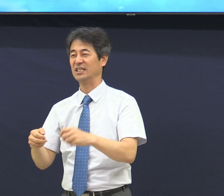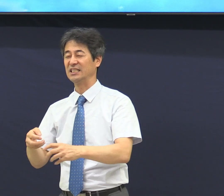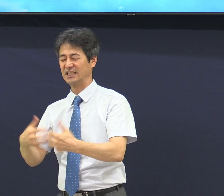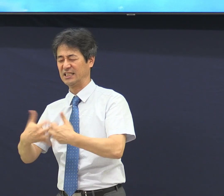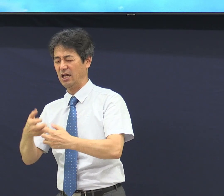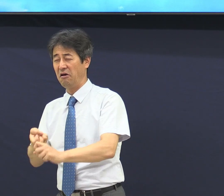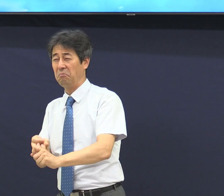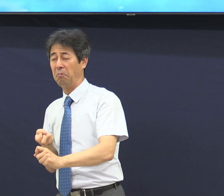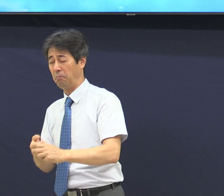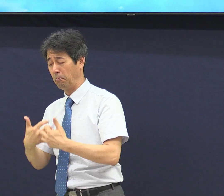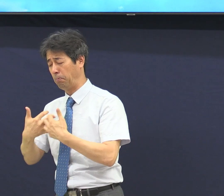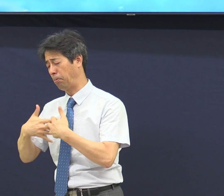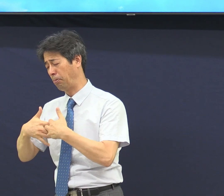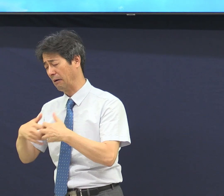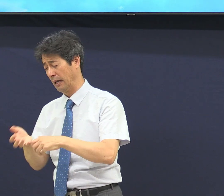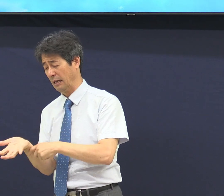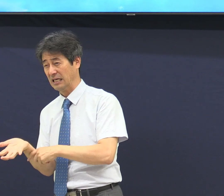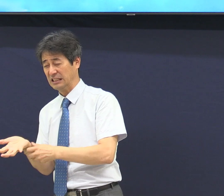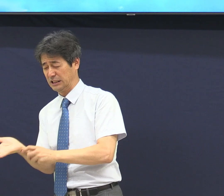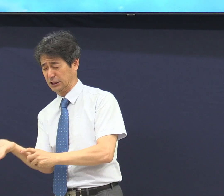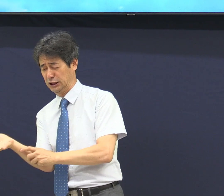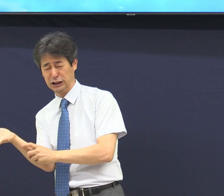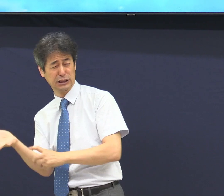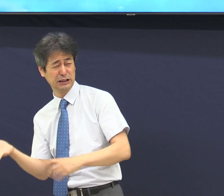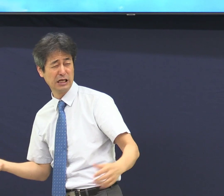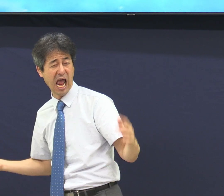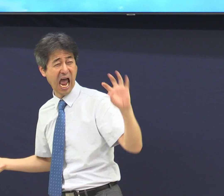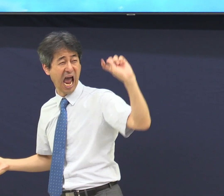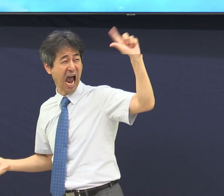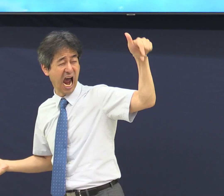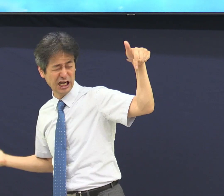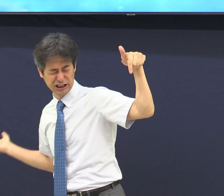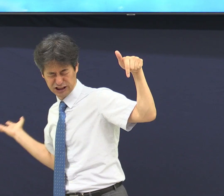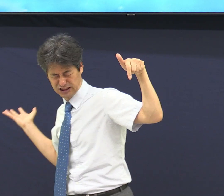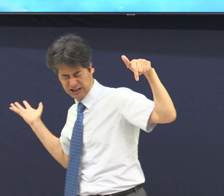때 하나님께서 심판하시게 되는 것이죠. 그 악을